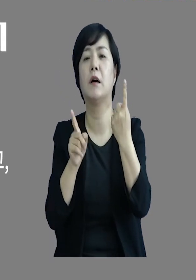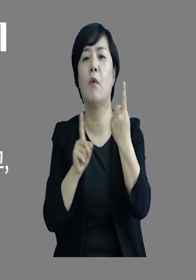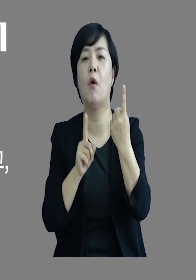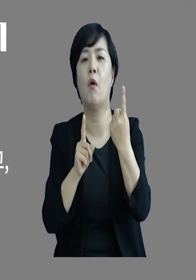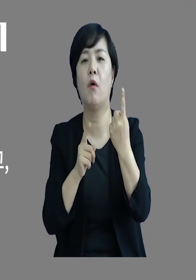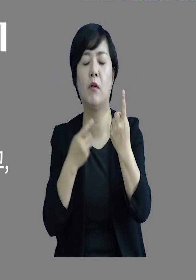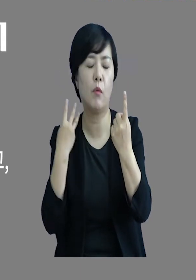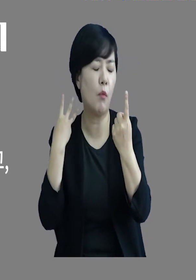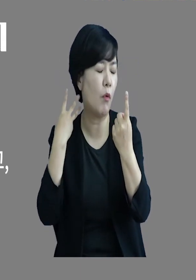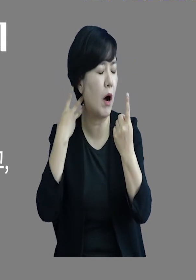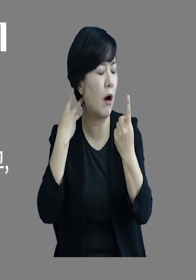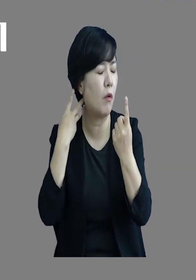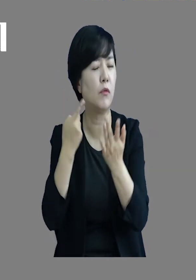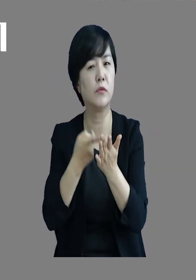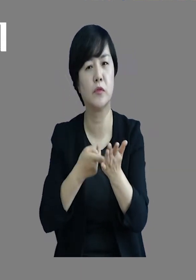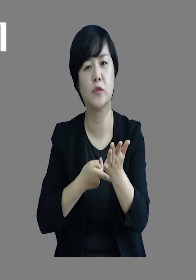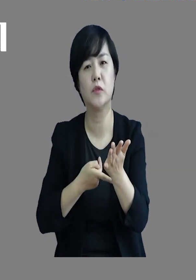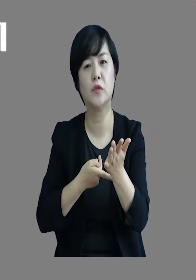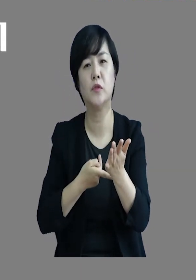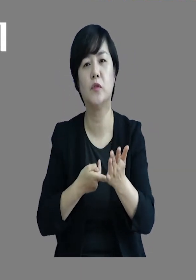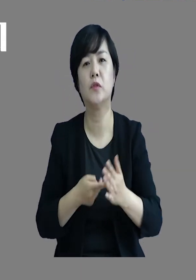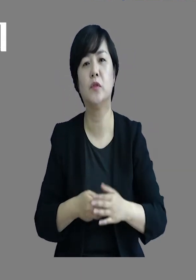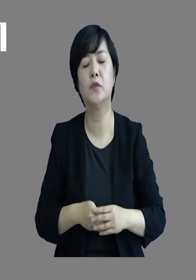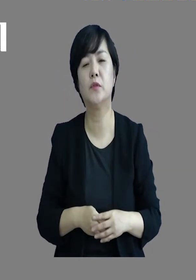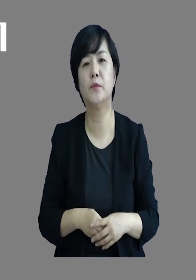하나가 인공 와우 수술입니다.